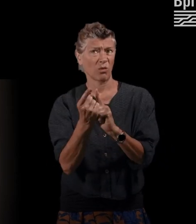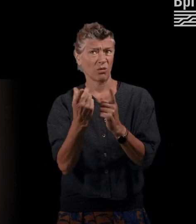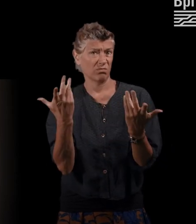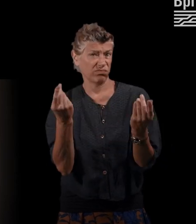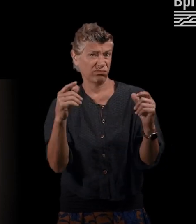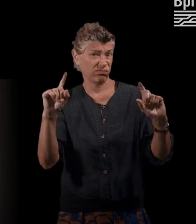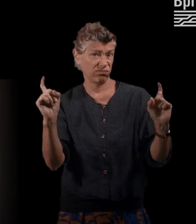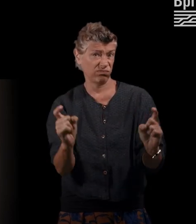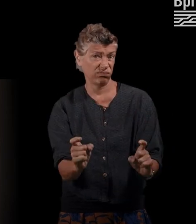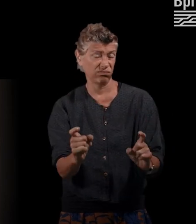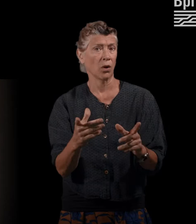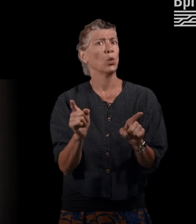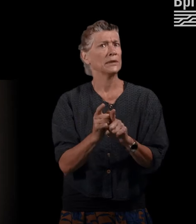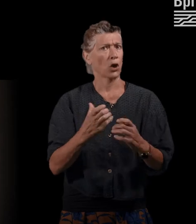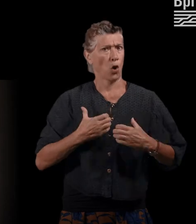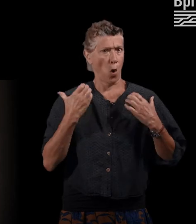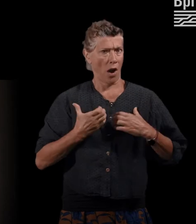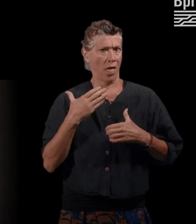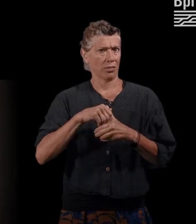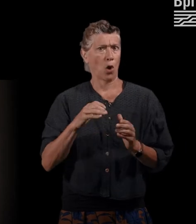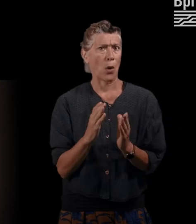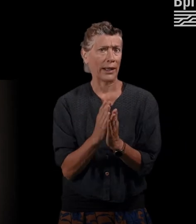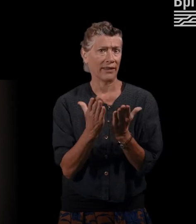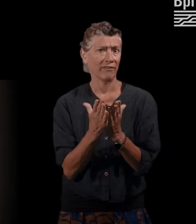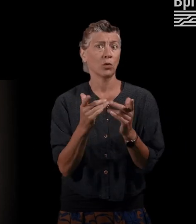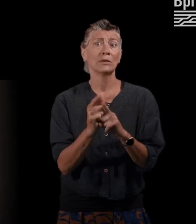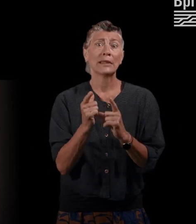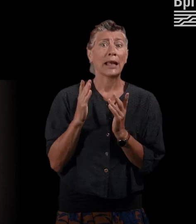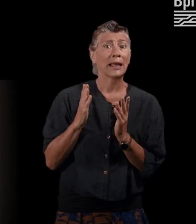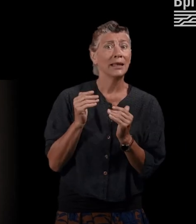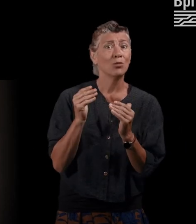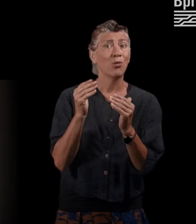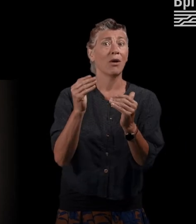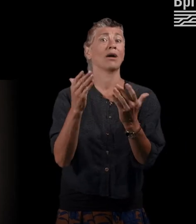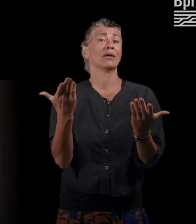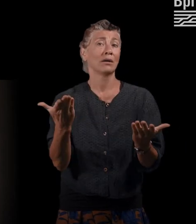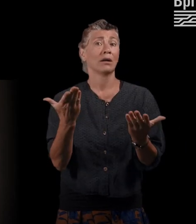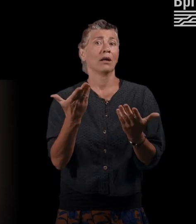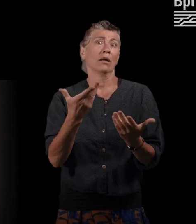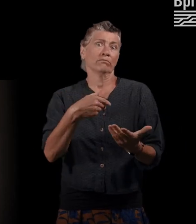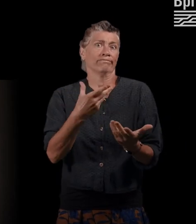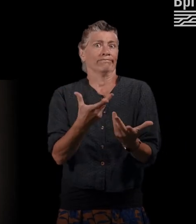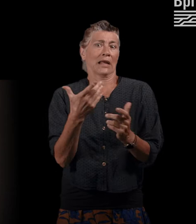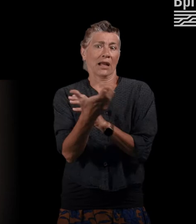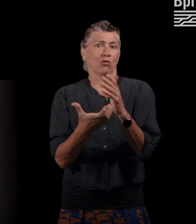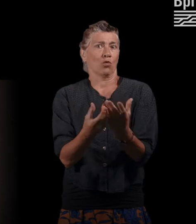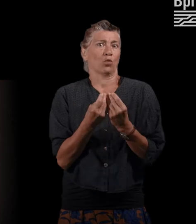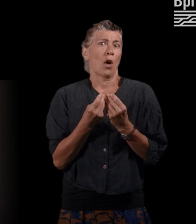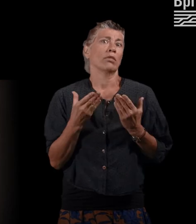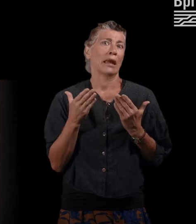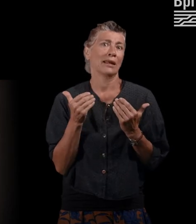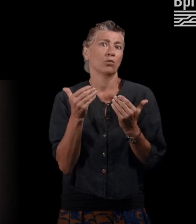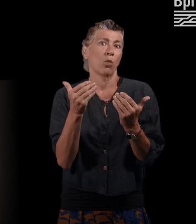travers la rue et la ville. Il y a aussi de la colère dans ce livre, il y a de l'espoir aussi grâce à cette